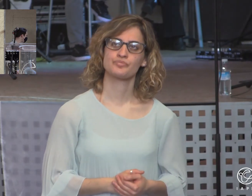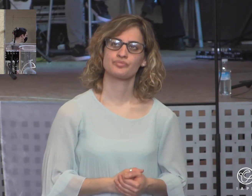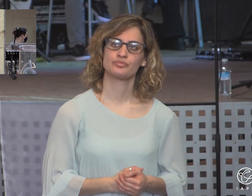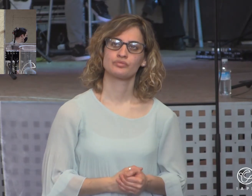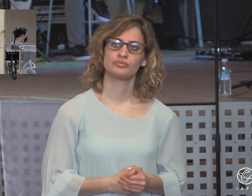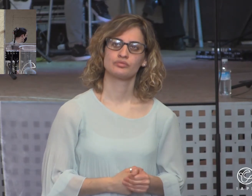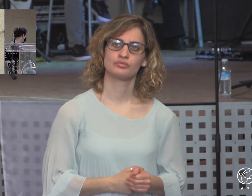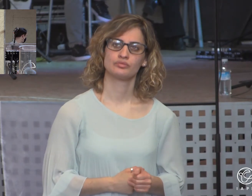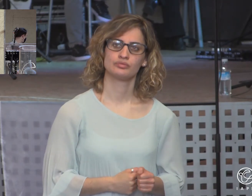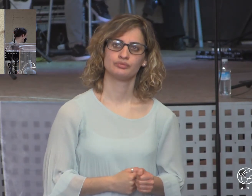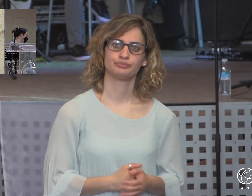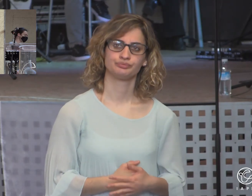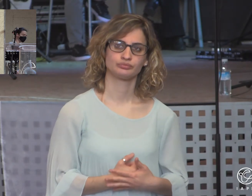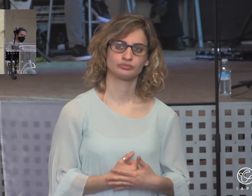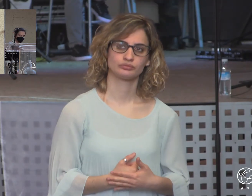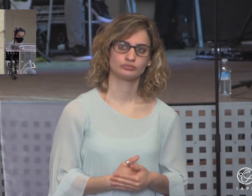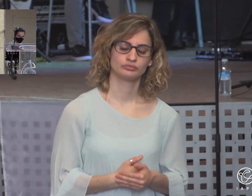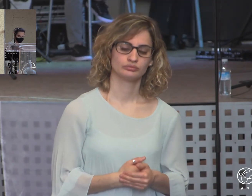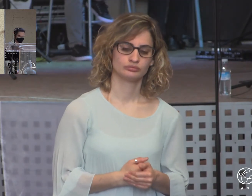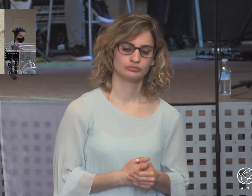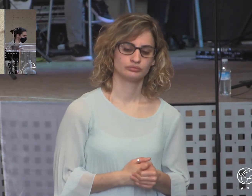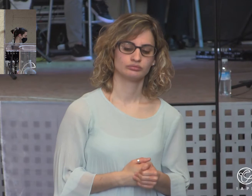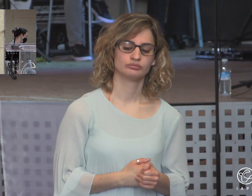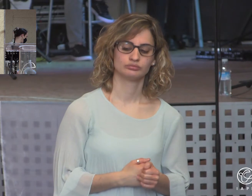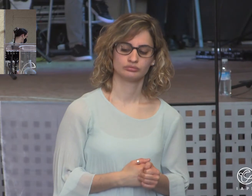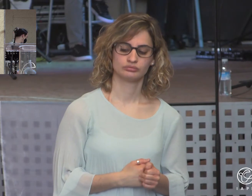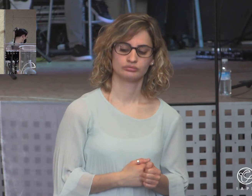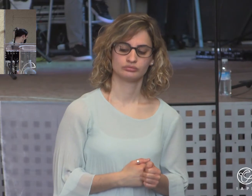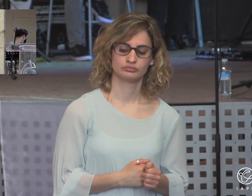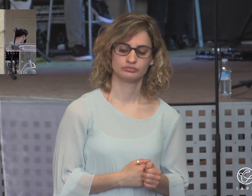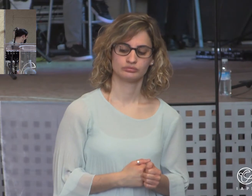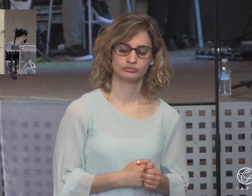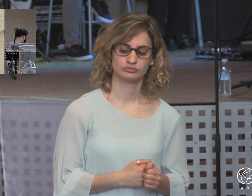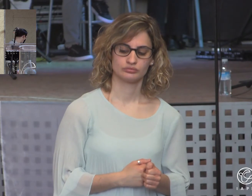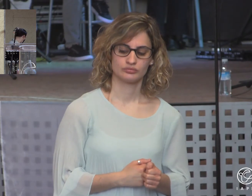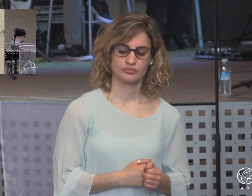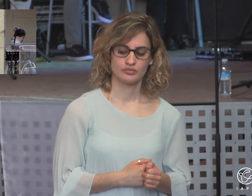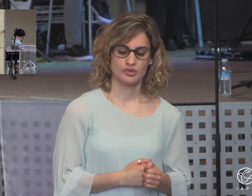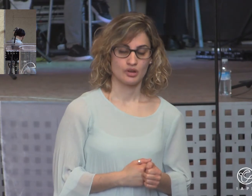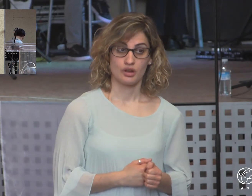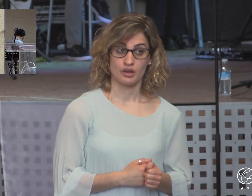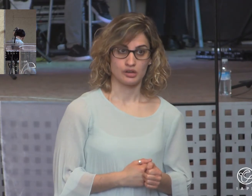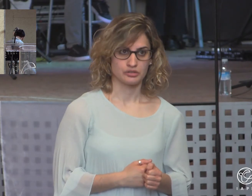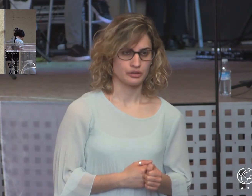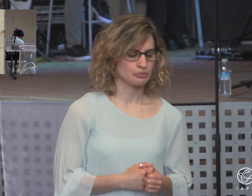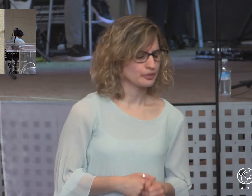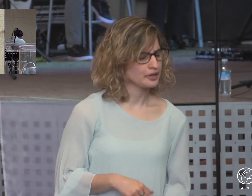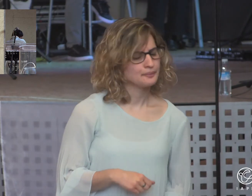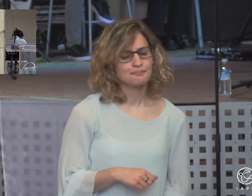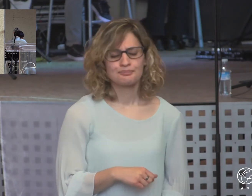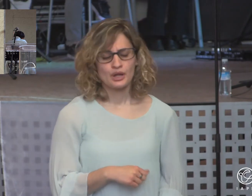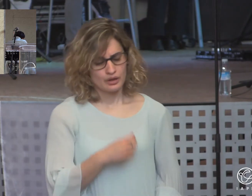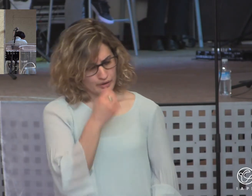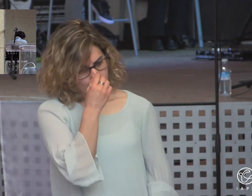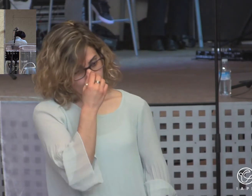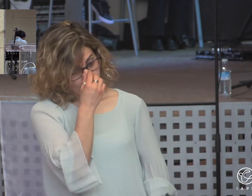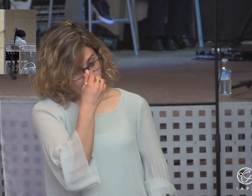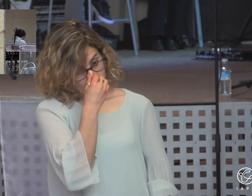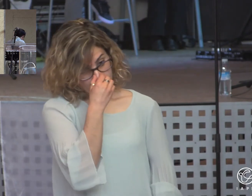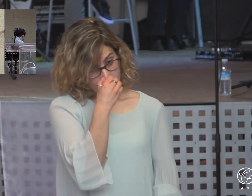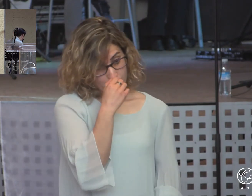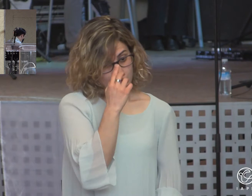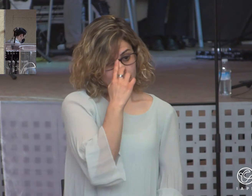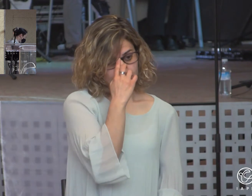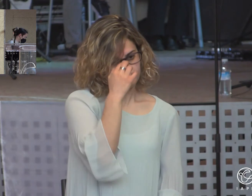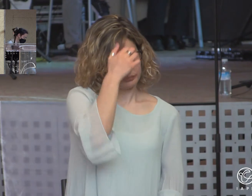físico, ¿vale? Y el día se terminaba, dependiendo de la fecha del año, entre las 17 p.m. y